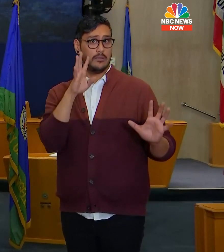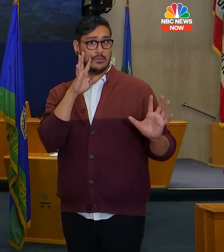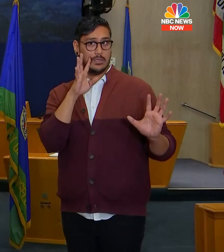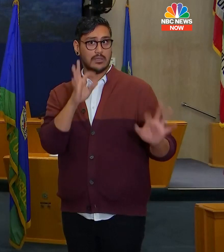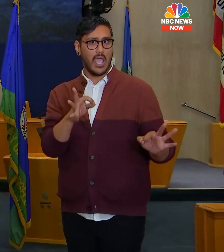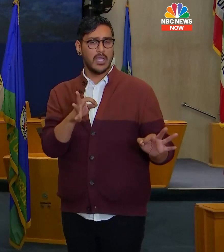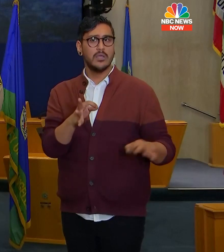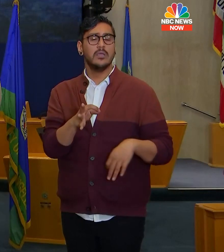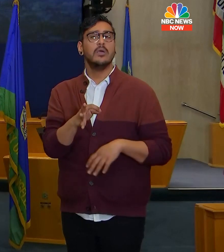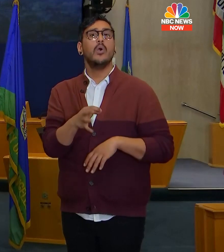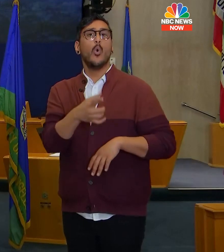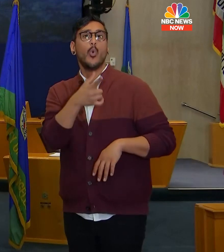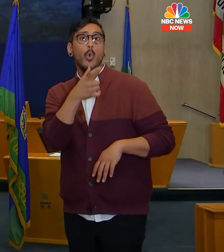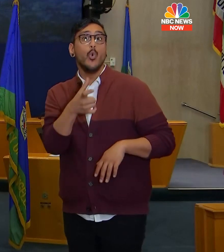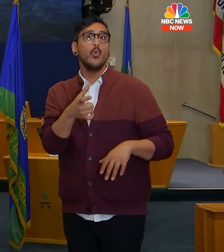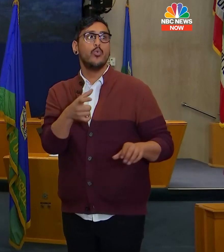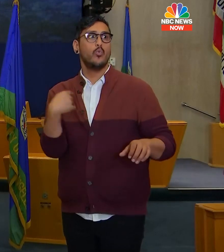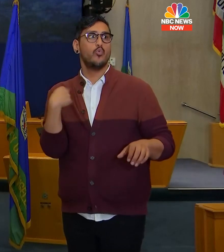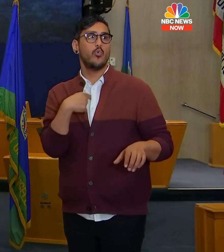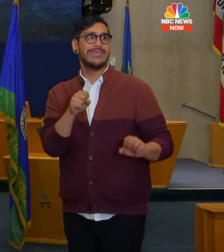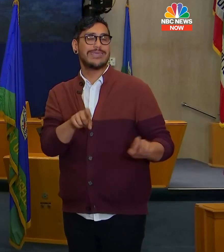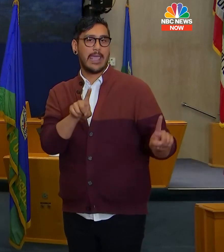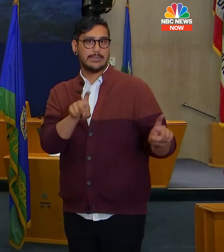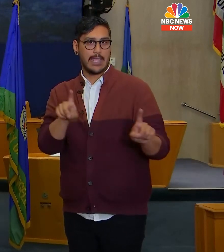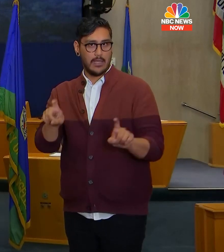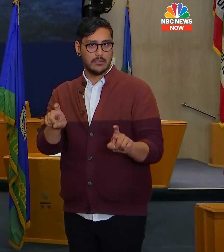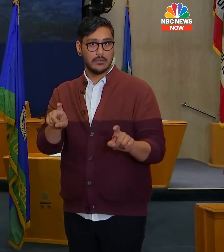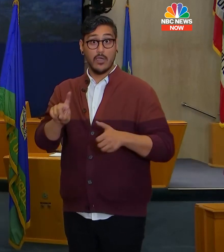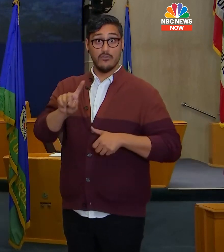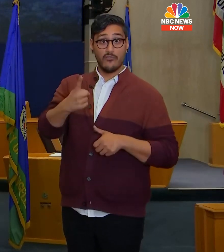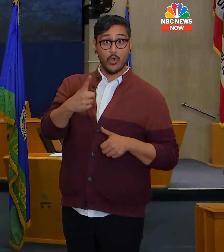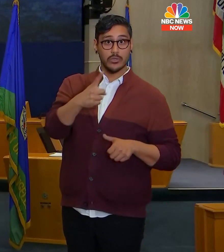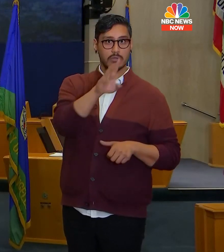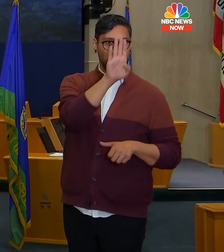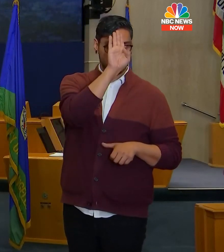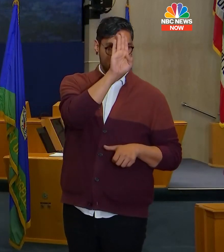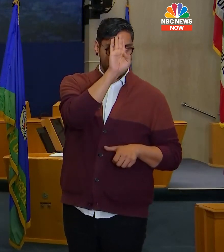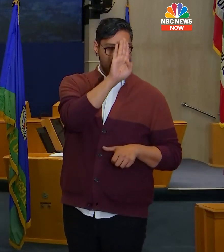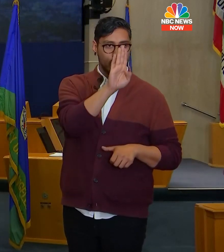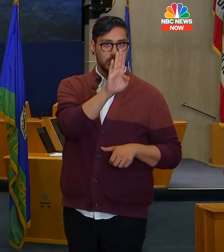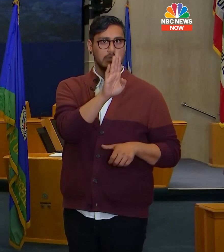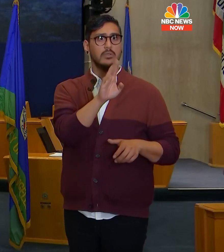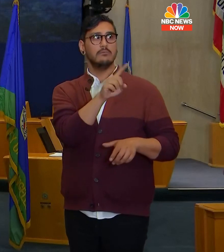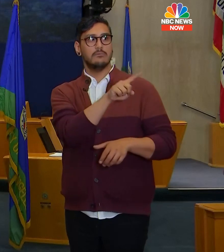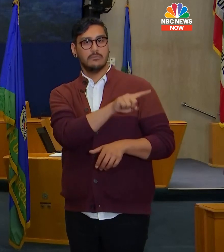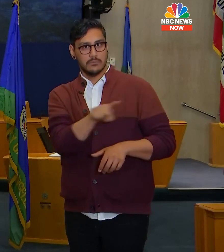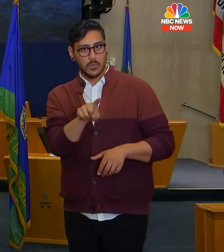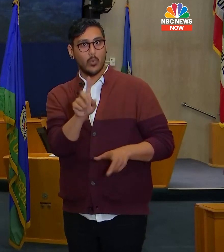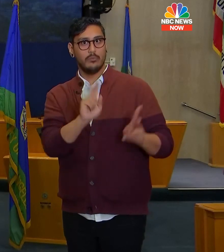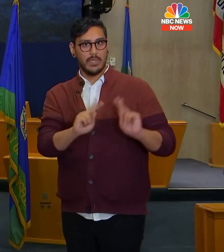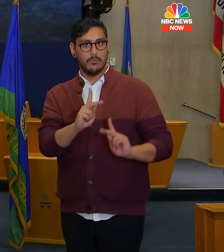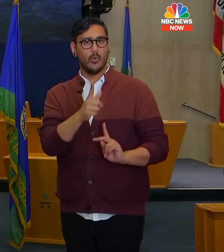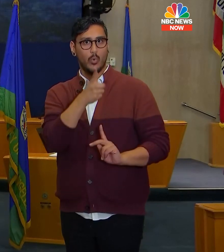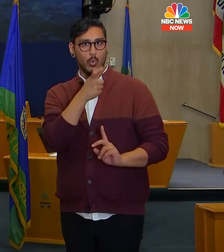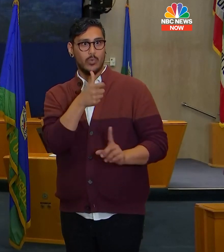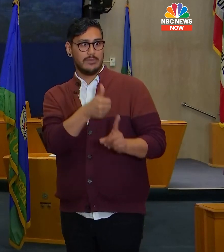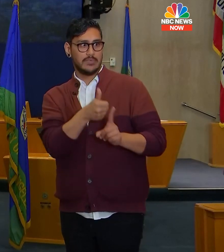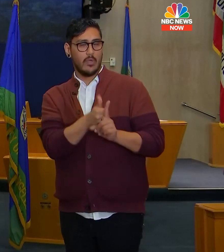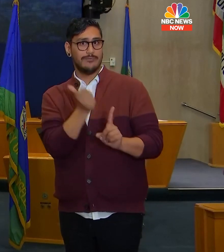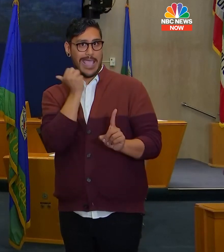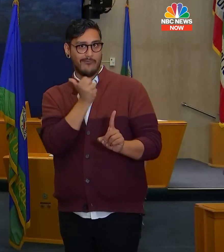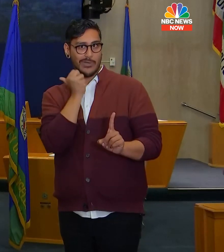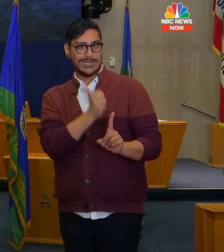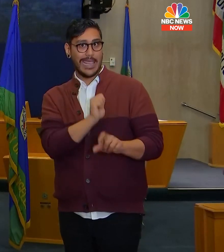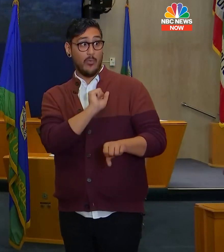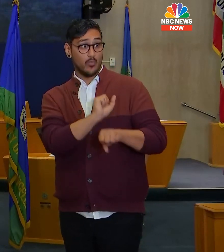que van a tener este examen disponibles. Vamos a empezar con los bomberos y con las personas que están todos los días trabajando para